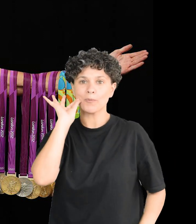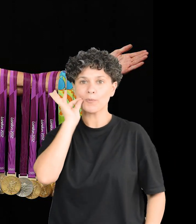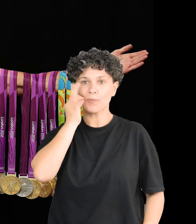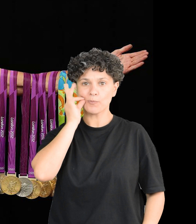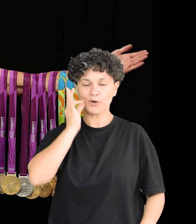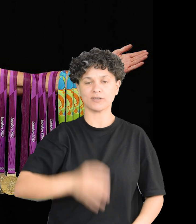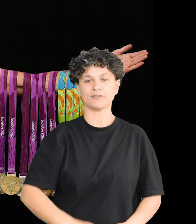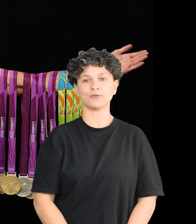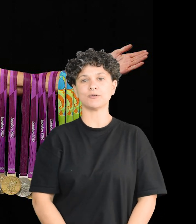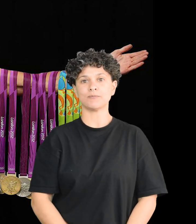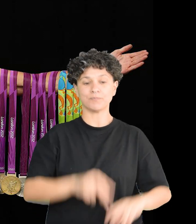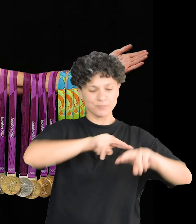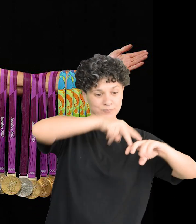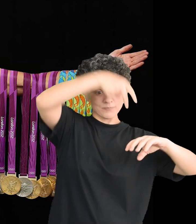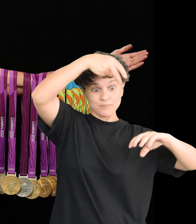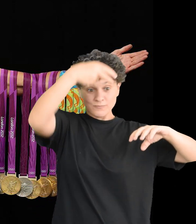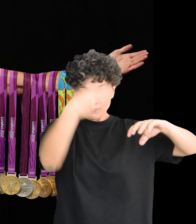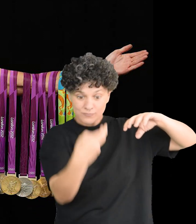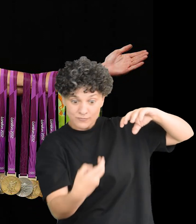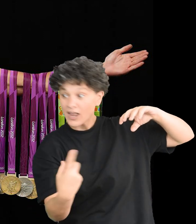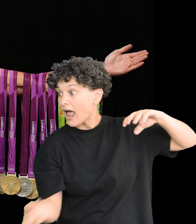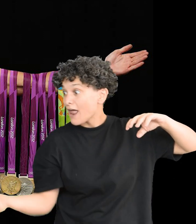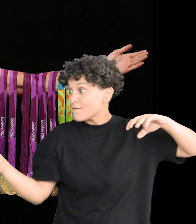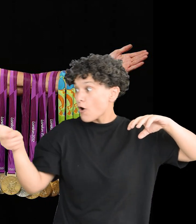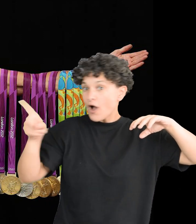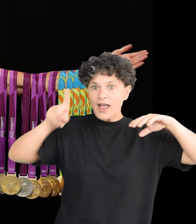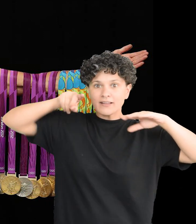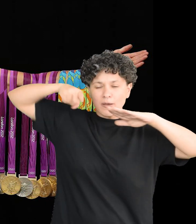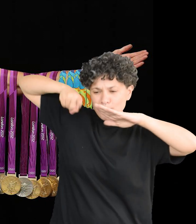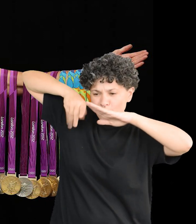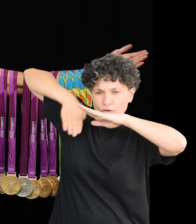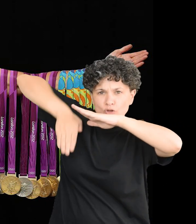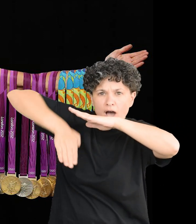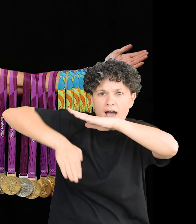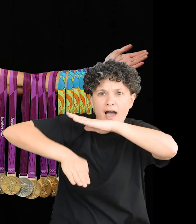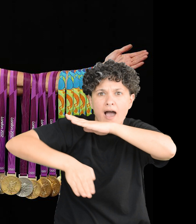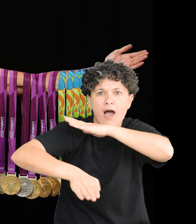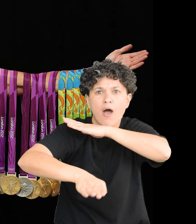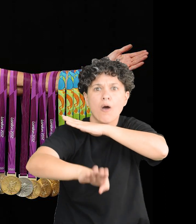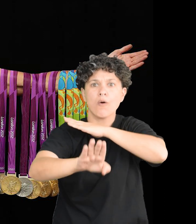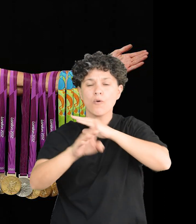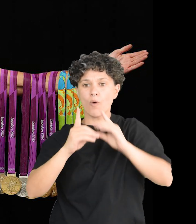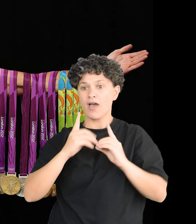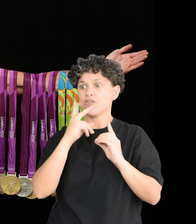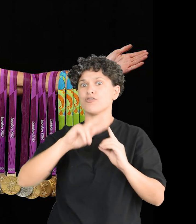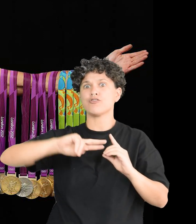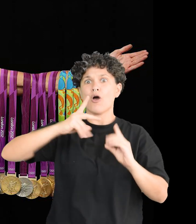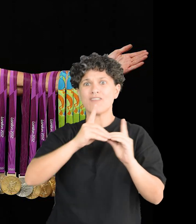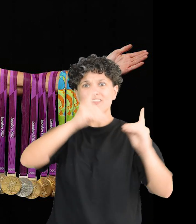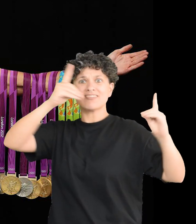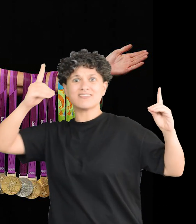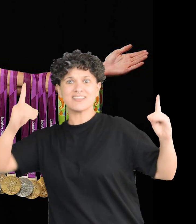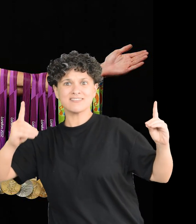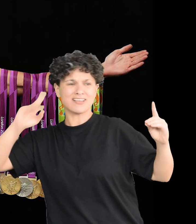aprovechaba la salida del cubo y cada vuelta nadando por debajo del agua a una mayor profundidad y el doble de